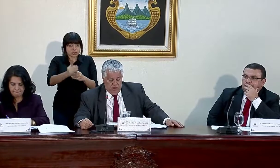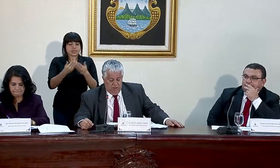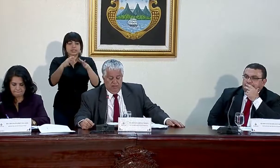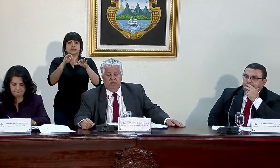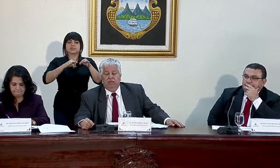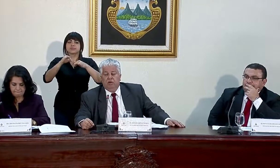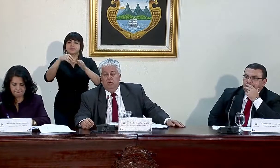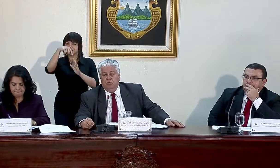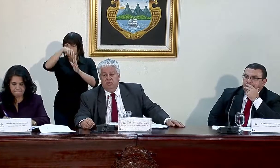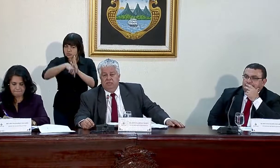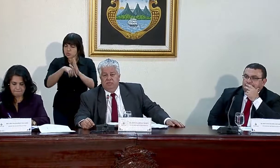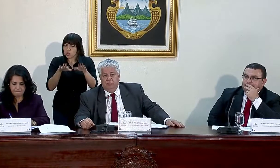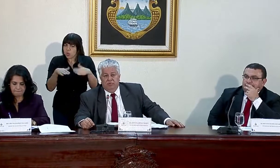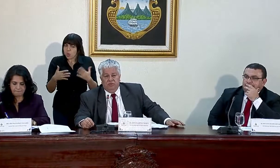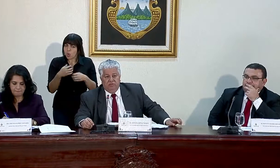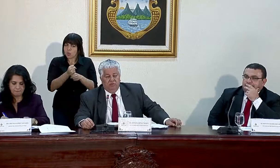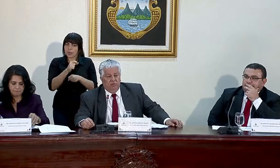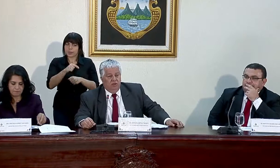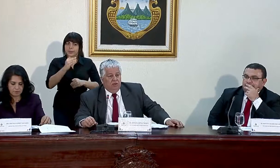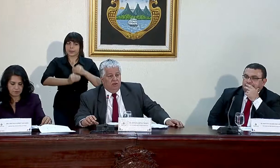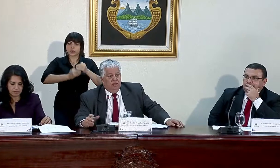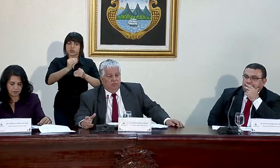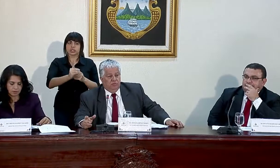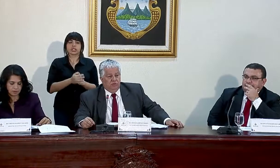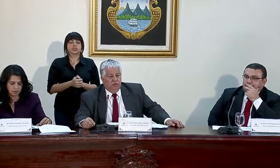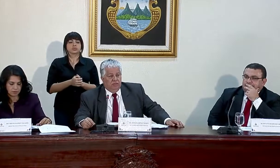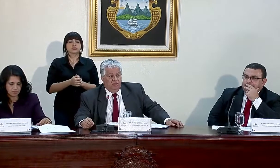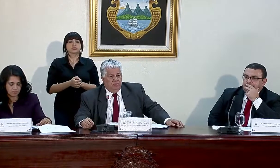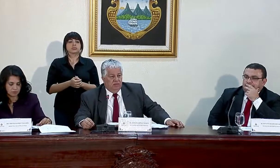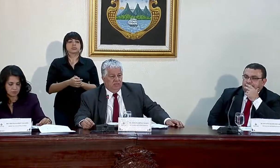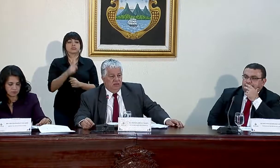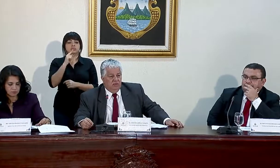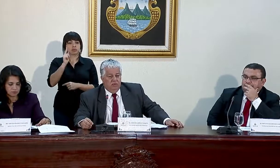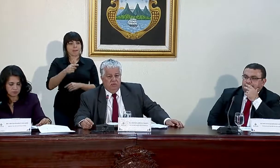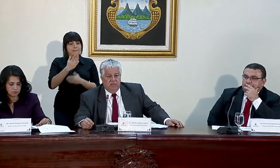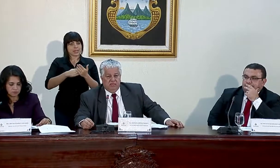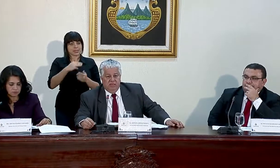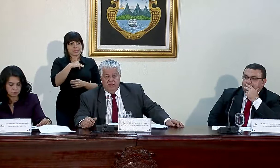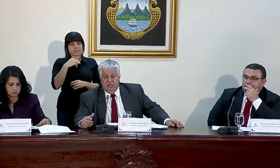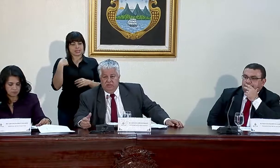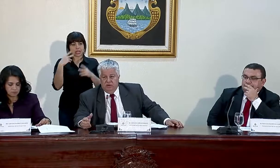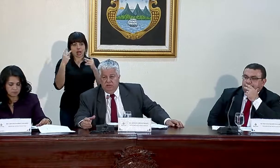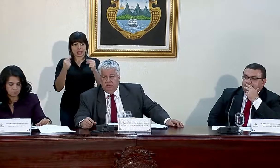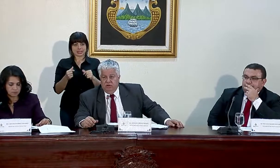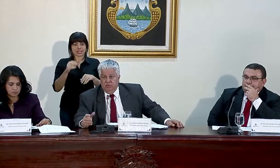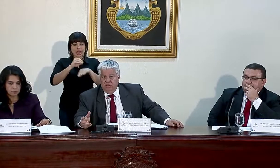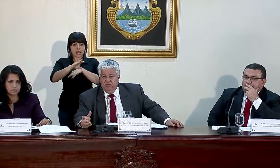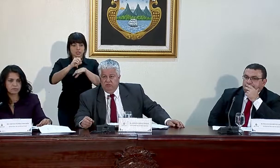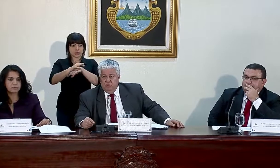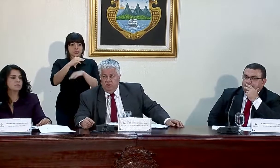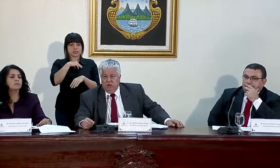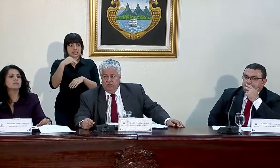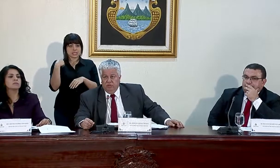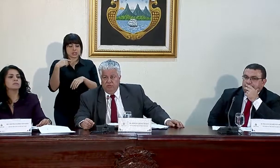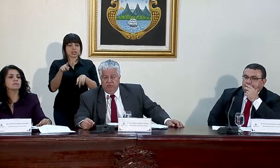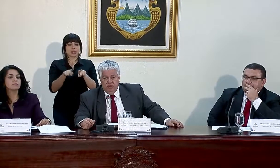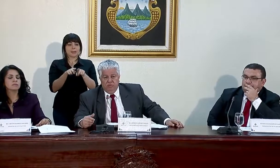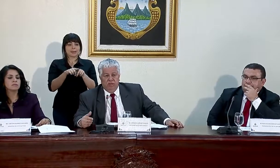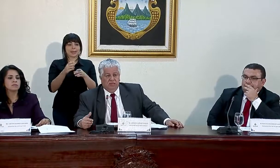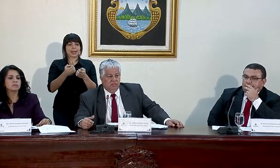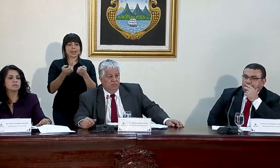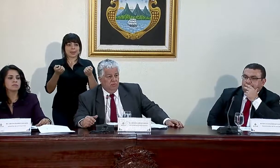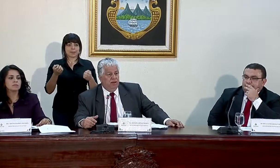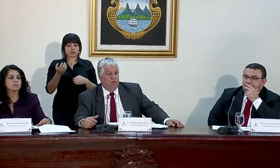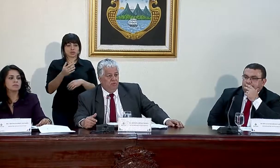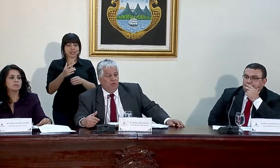explicó ampliamente cómo va a ser este proceso, la disposición que tiene el Ministerio de Hacienda de asesorar tanto a los ministros como a los equipos técnicos,